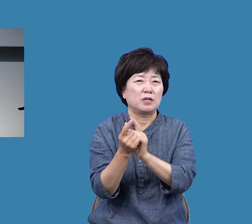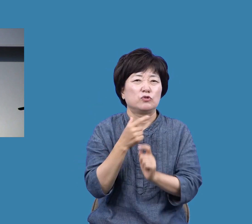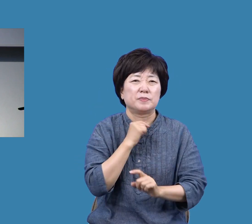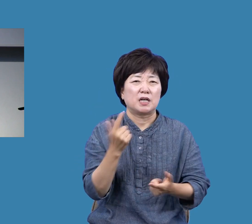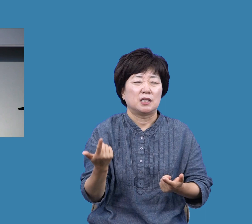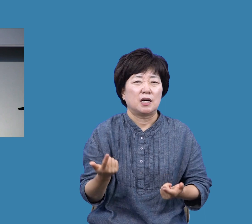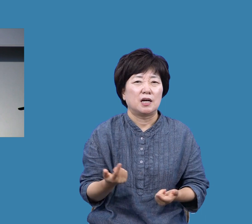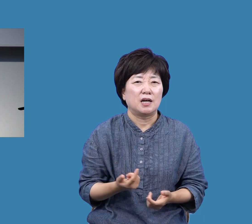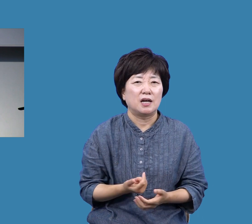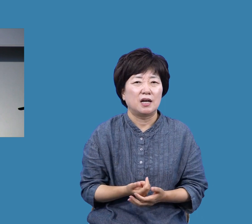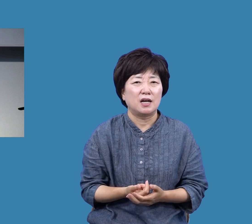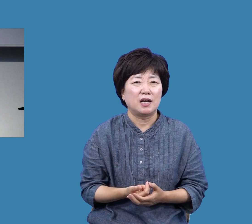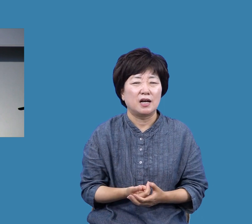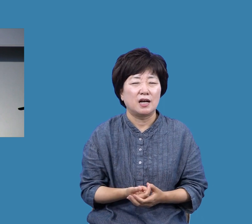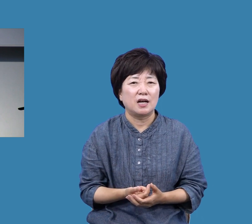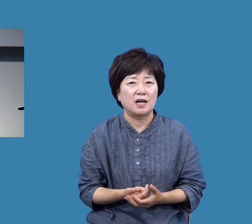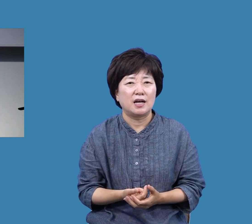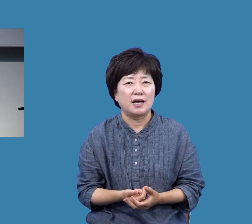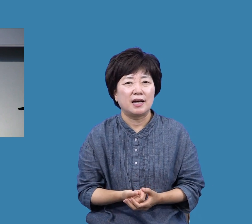거야.